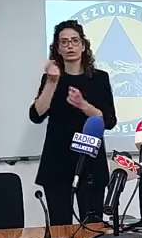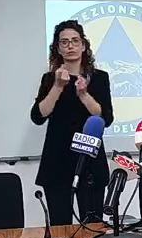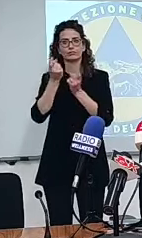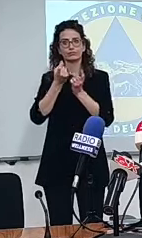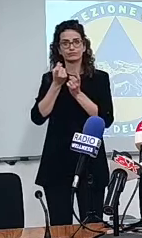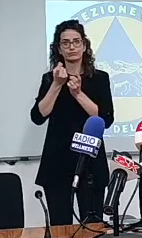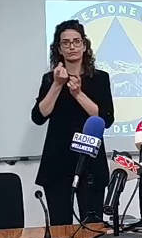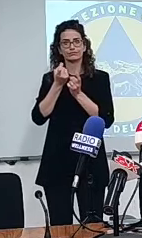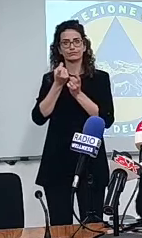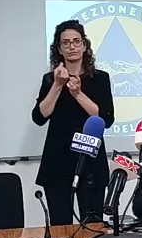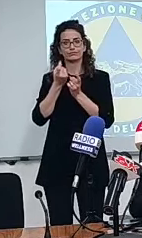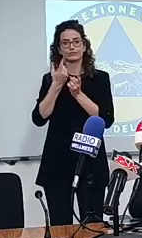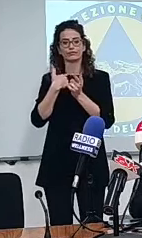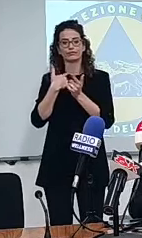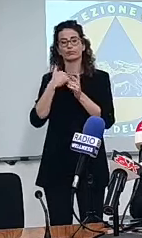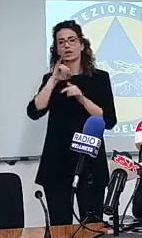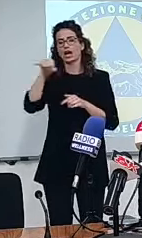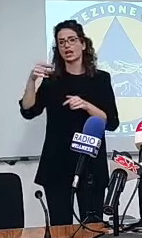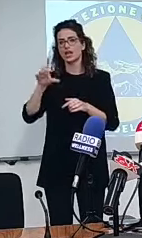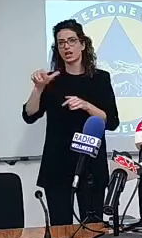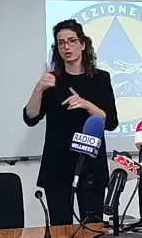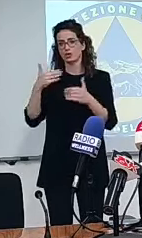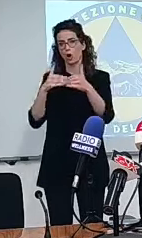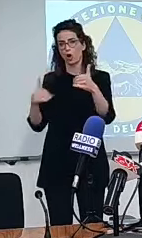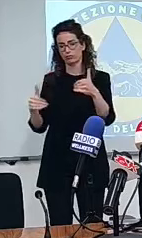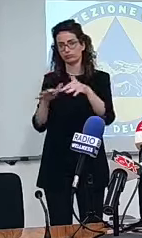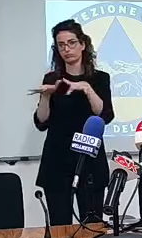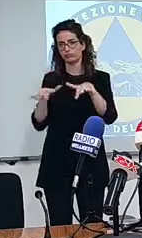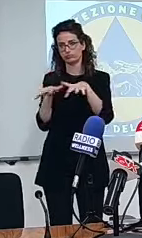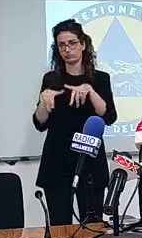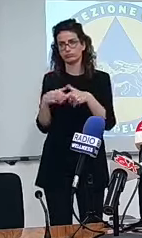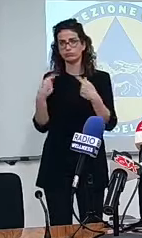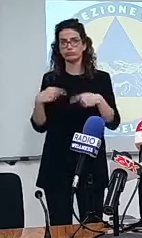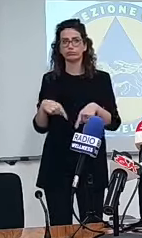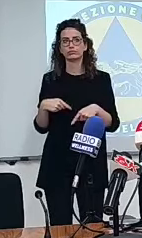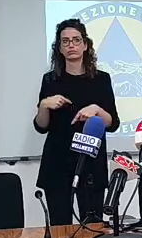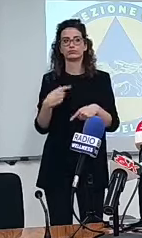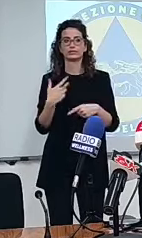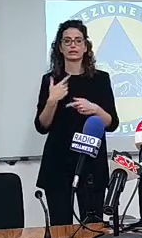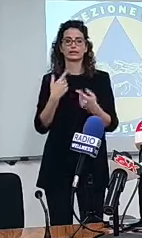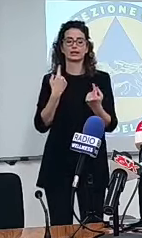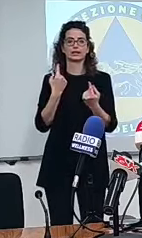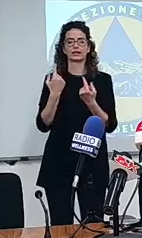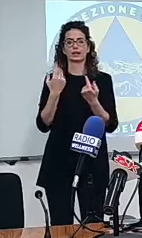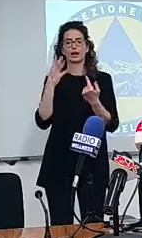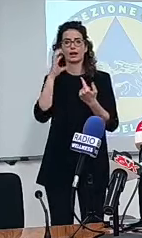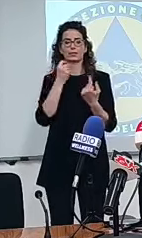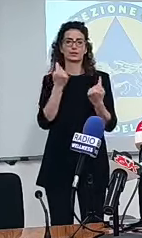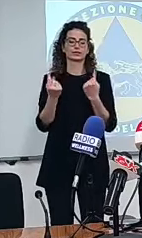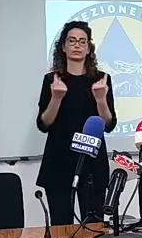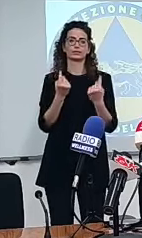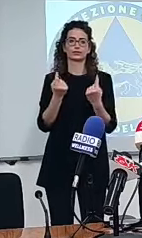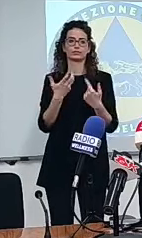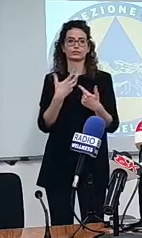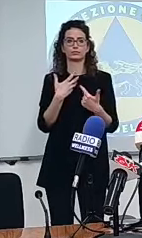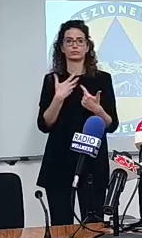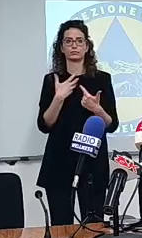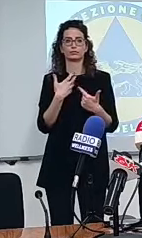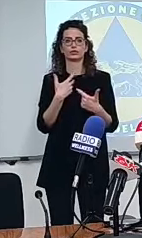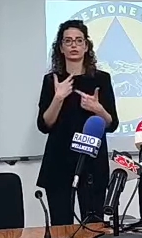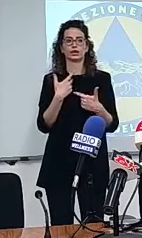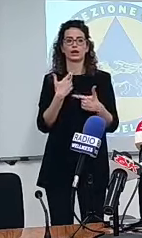qui in zona appunto Jesolo e quindi nel litorale, e quindi faremo un po' il punto per capire anche rispetto tutte le incombenze,